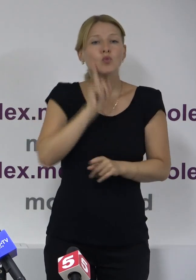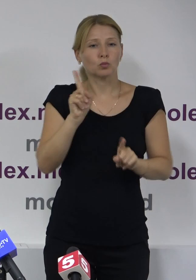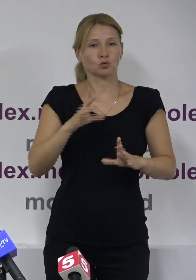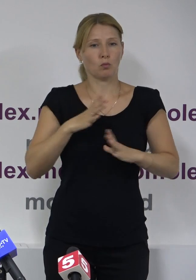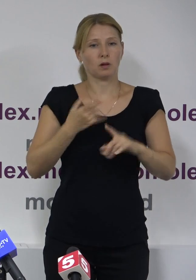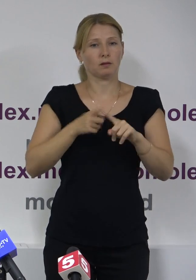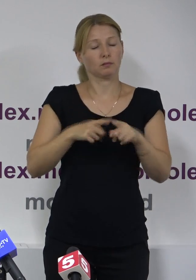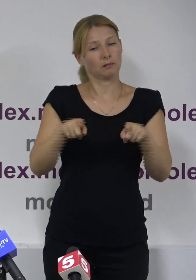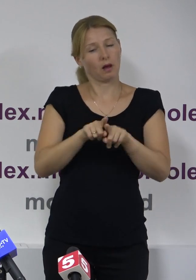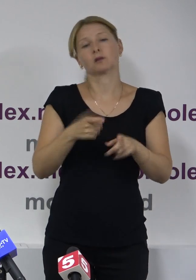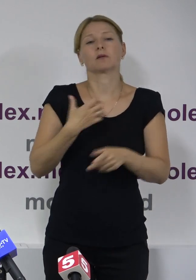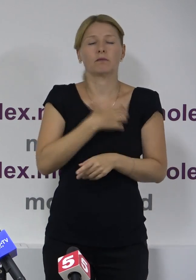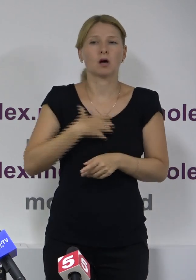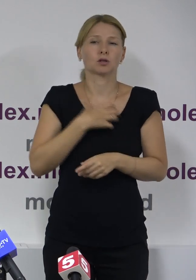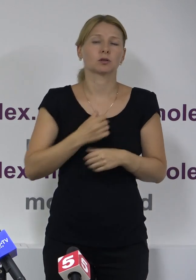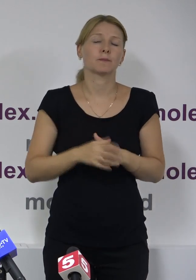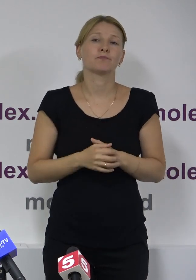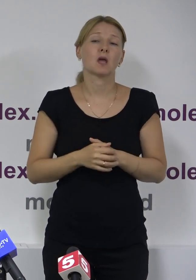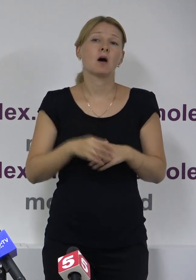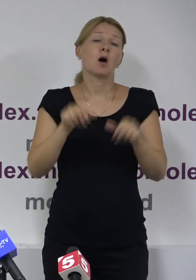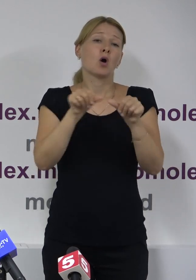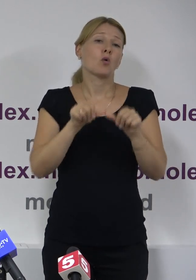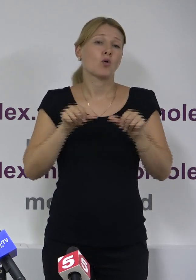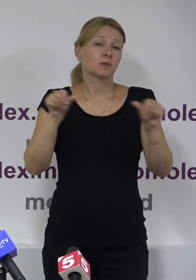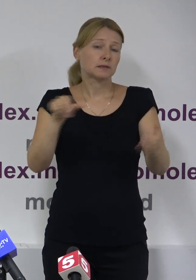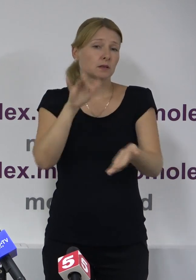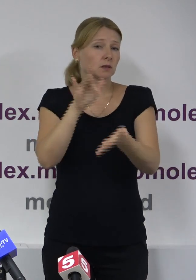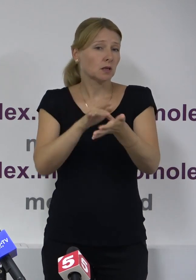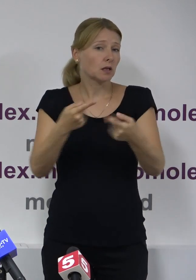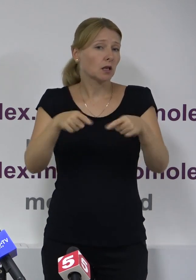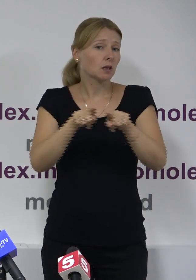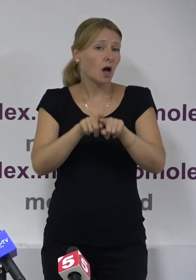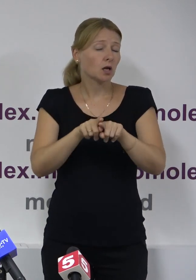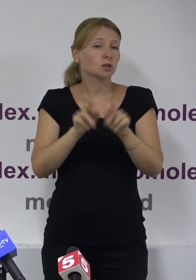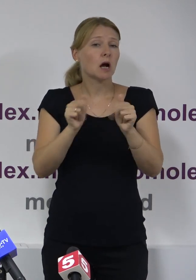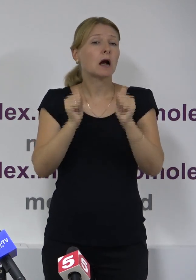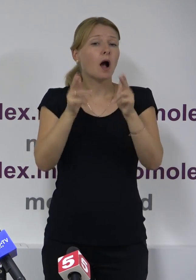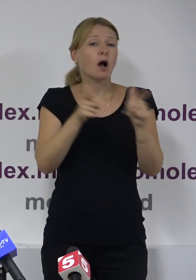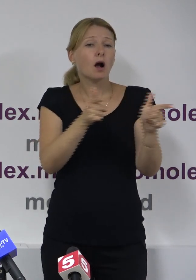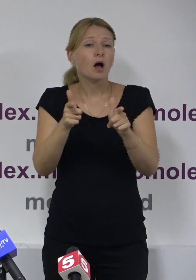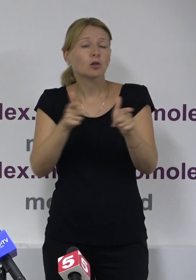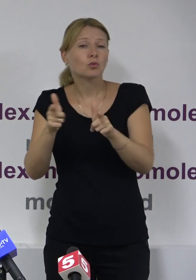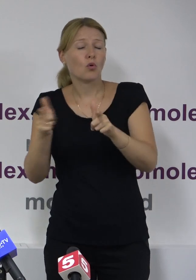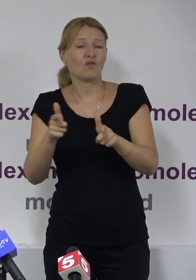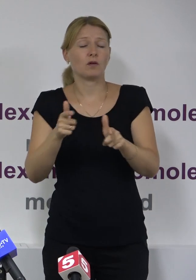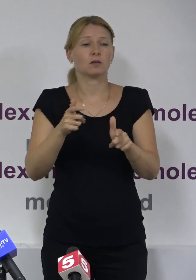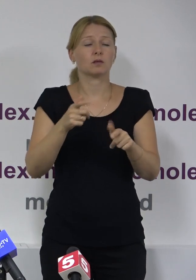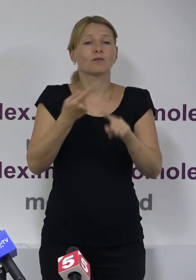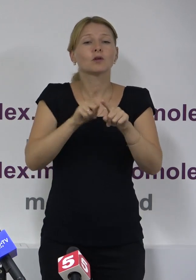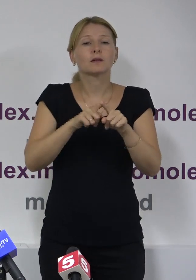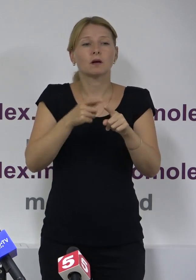observat eforturi ale Comisiei Electorale Centrale în pregătirea votului prin corespondență,